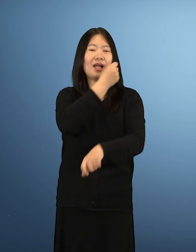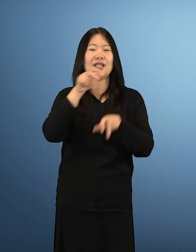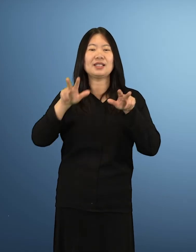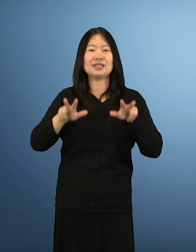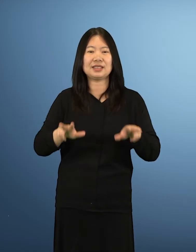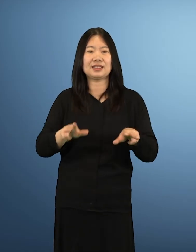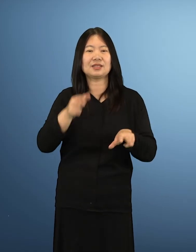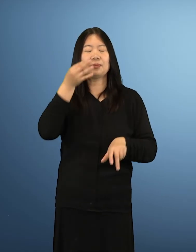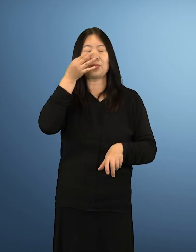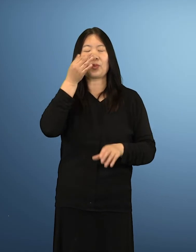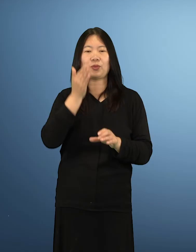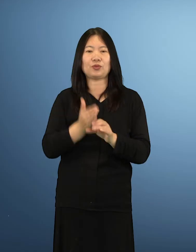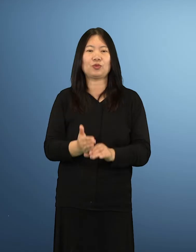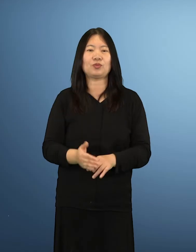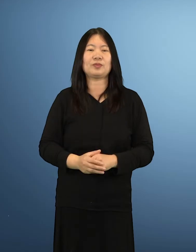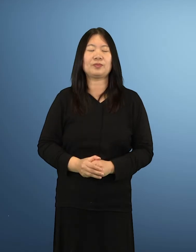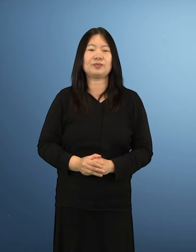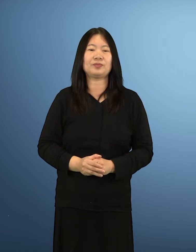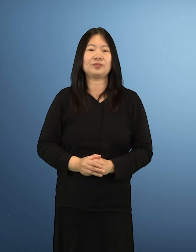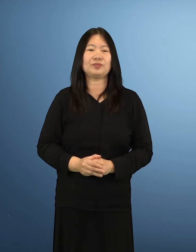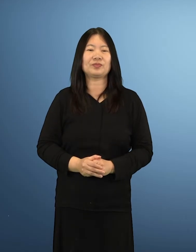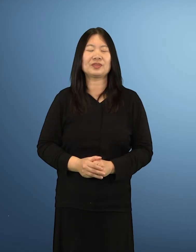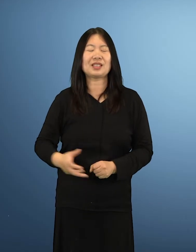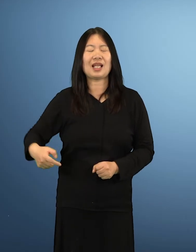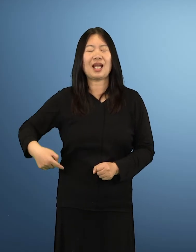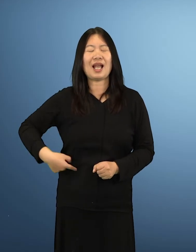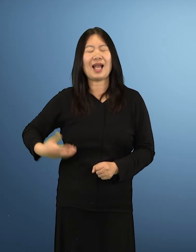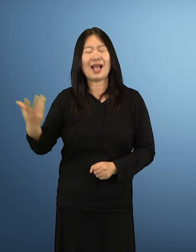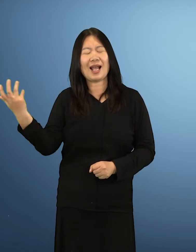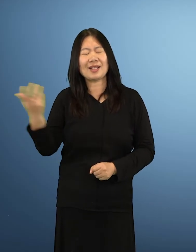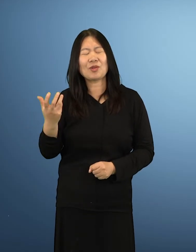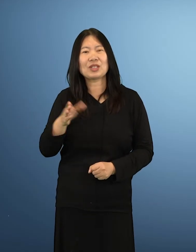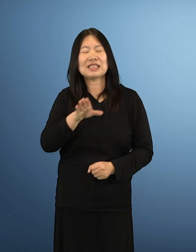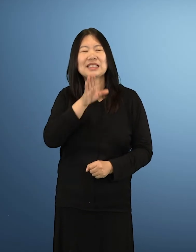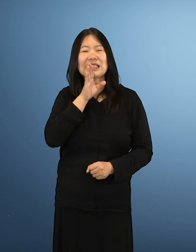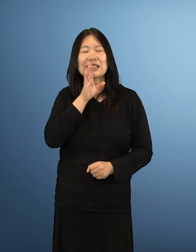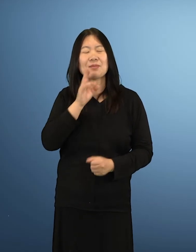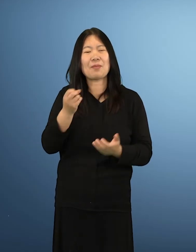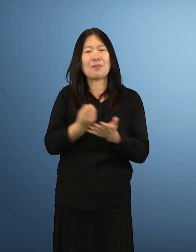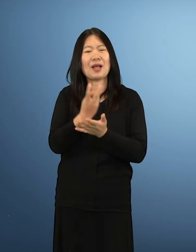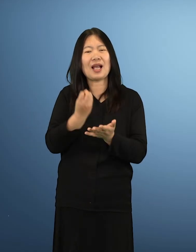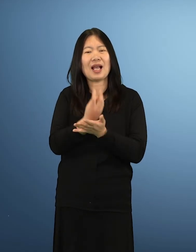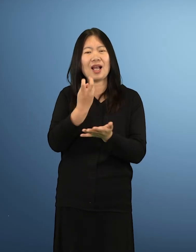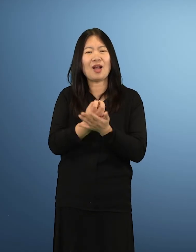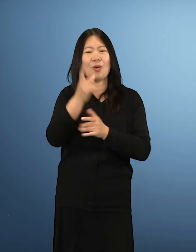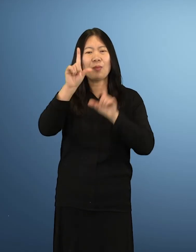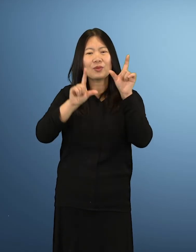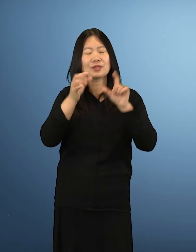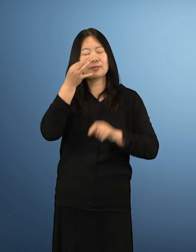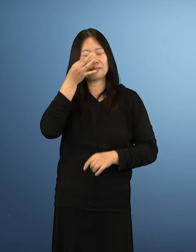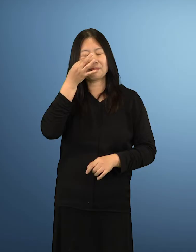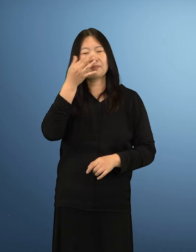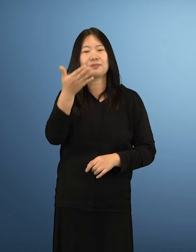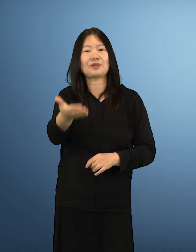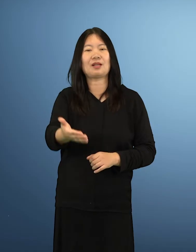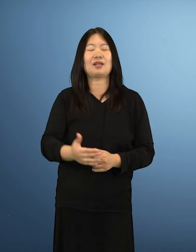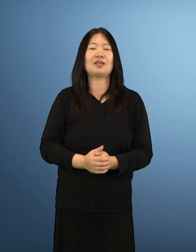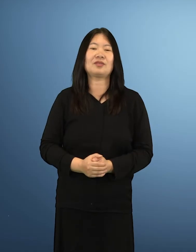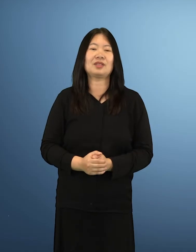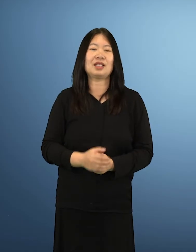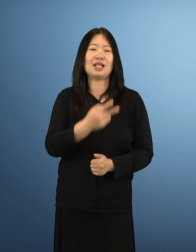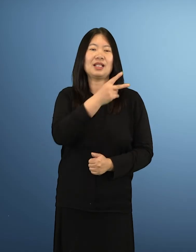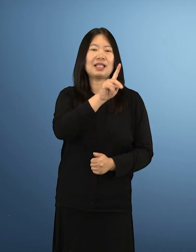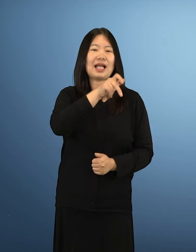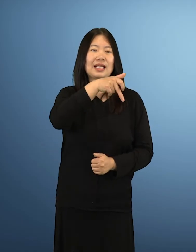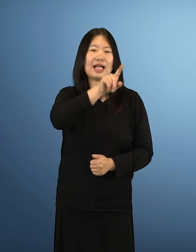여기서 암시하고 있는 거죠. 그 애통이 더 처절해지는 것을 암시하고 있는 거죠.